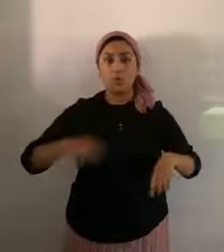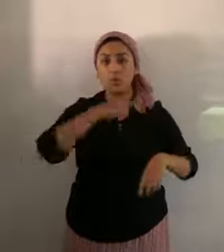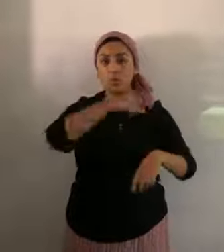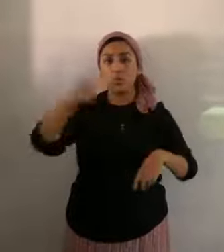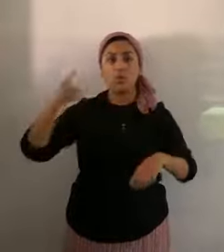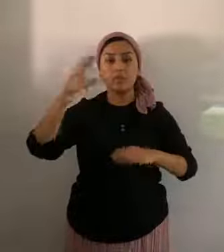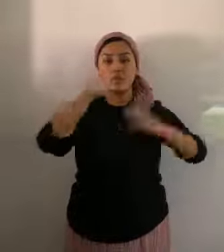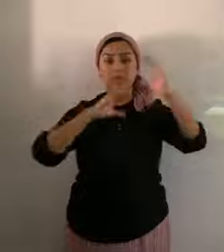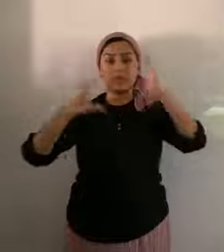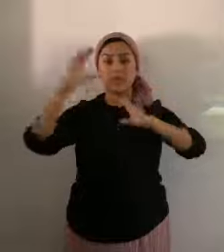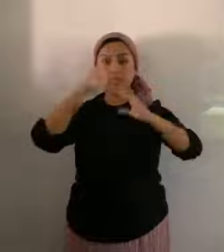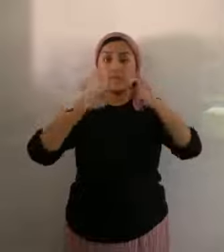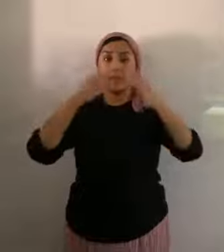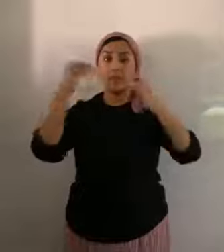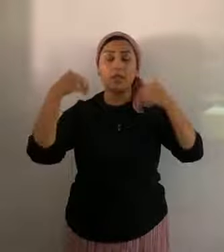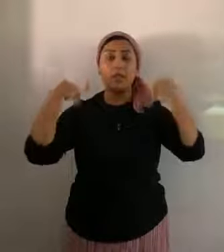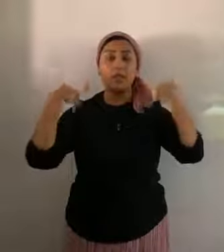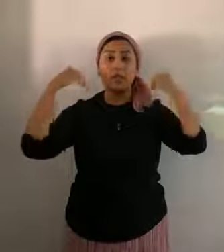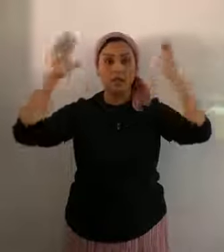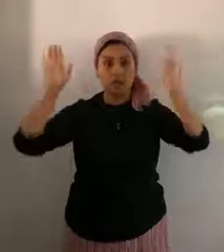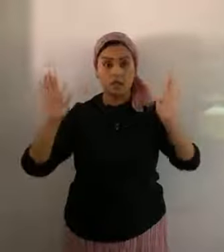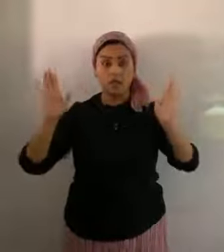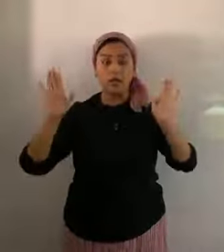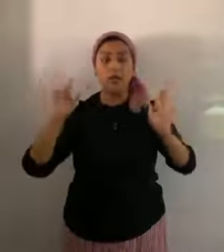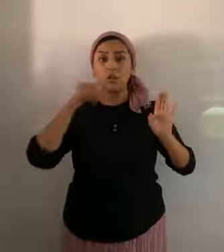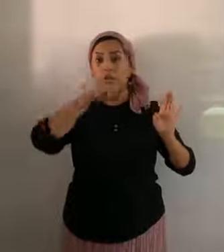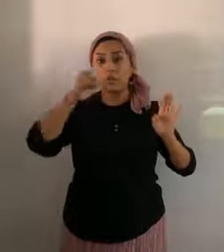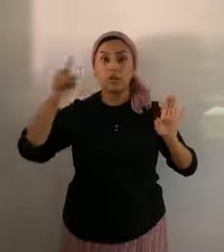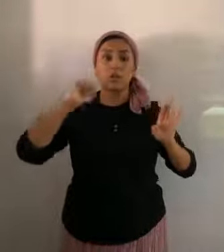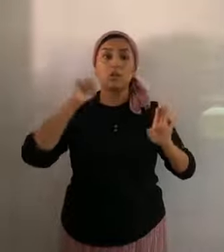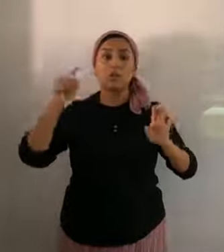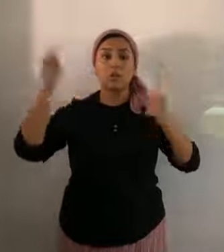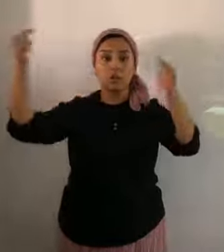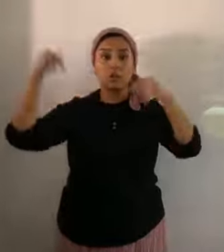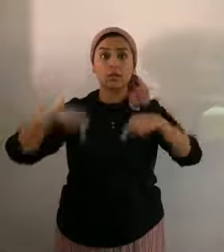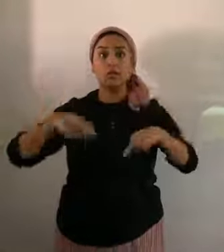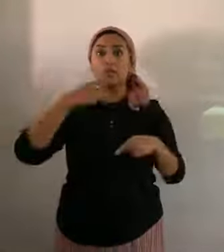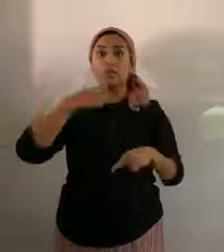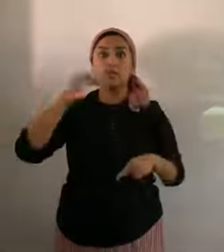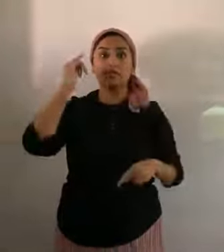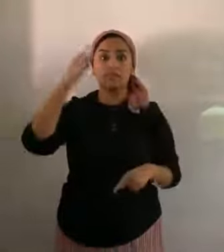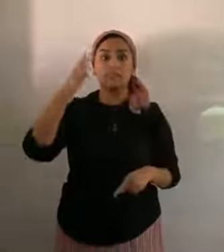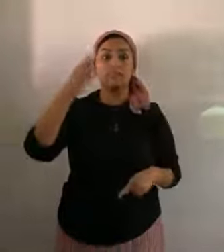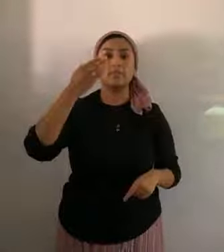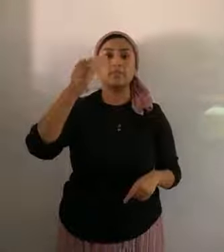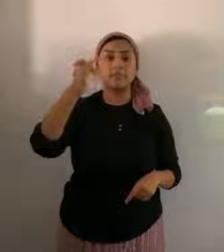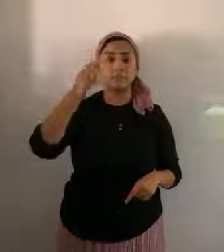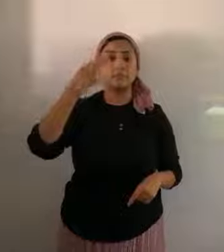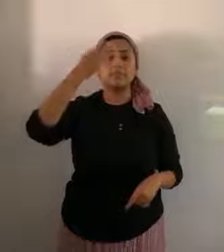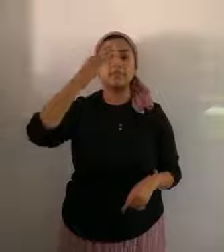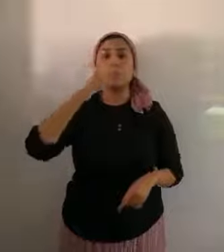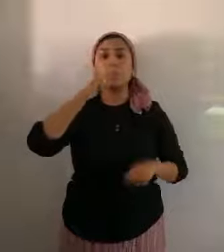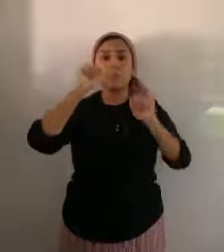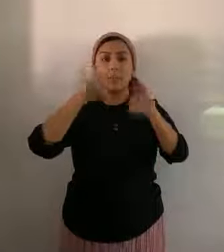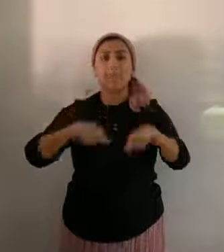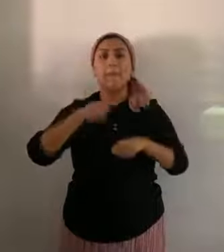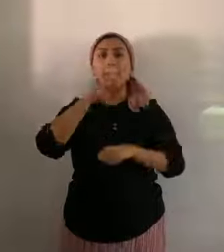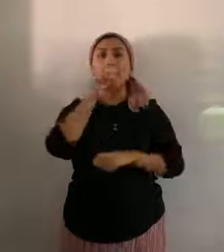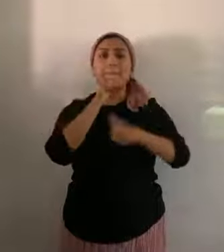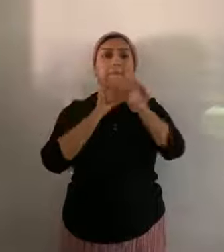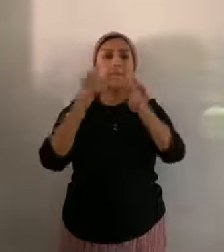buscáis, y el Malak, el ángel del pacto a quien deseáis vosotros. Y aquí viene, ha dicho Yahweh de los ejércitos. ¿Y quién podrá soportar el tiempo de